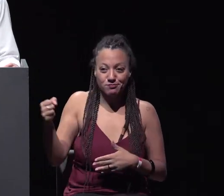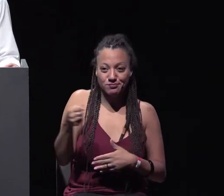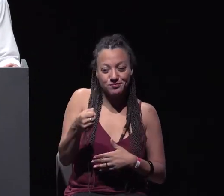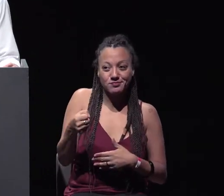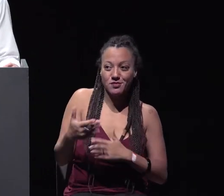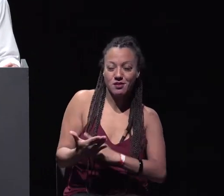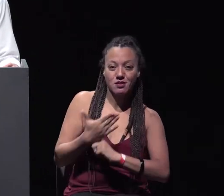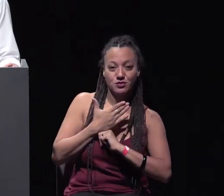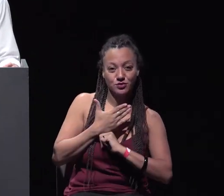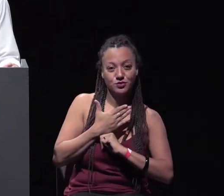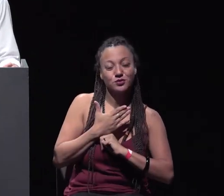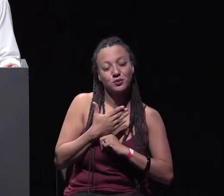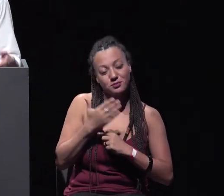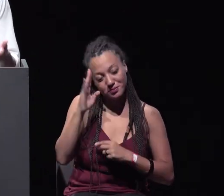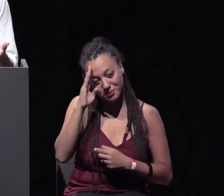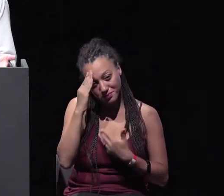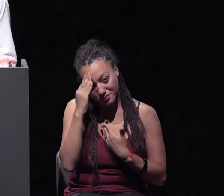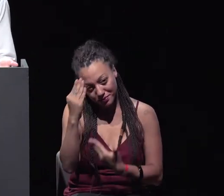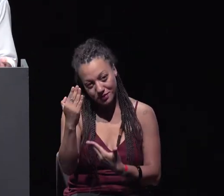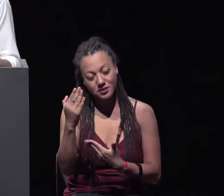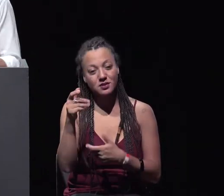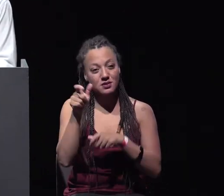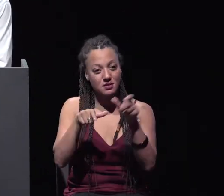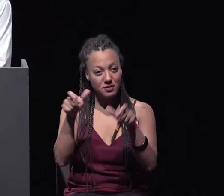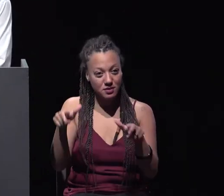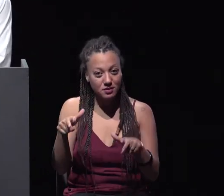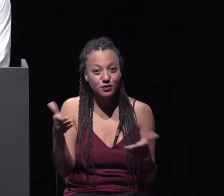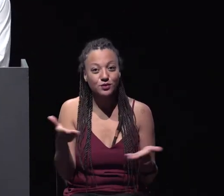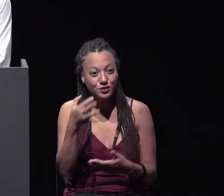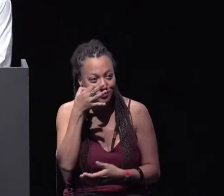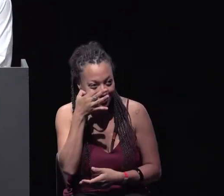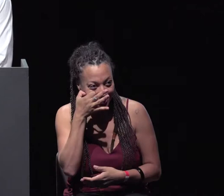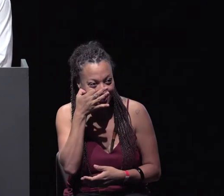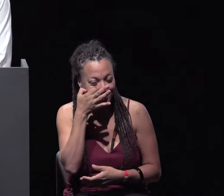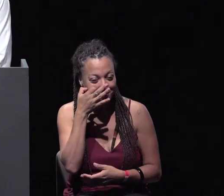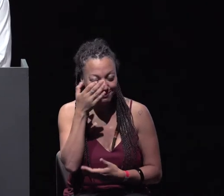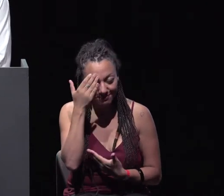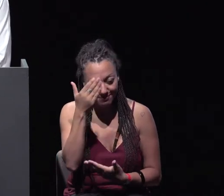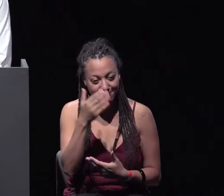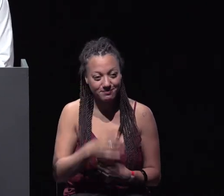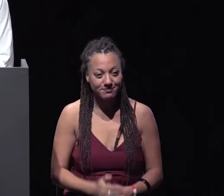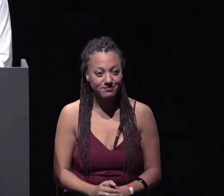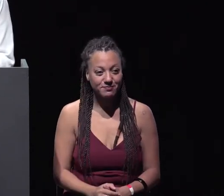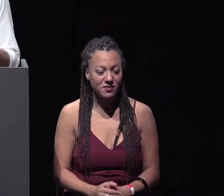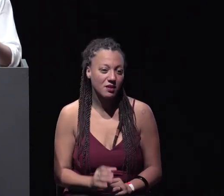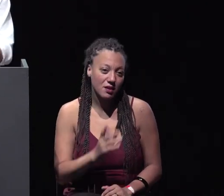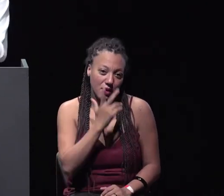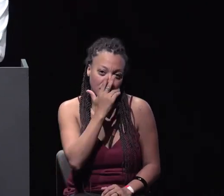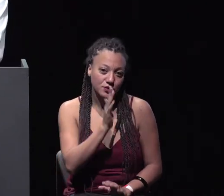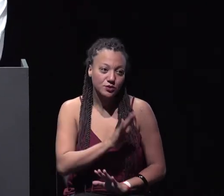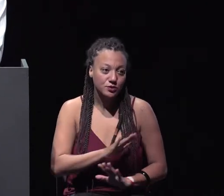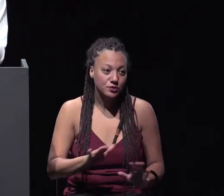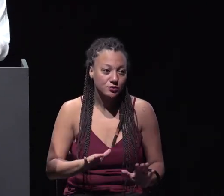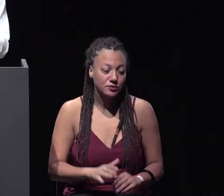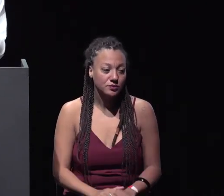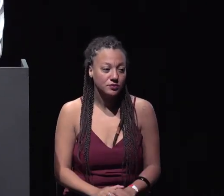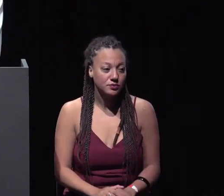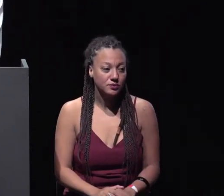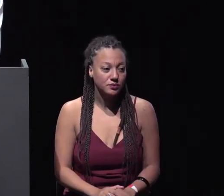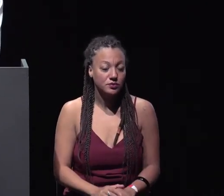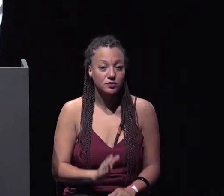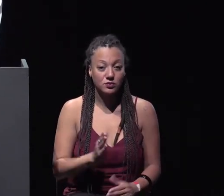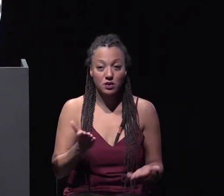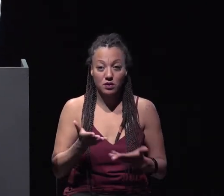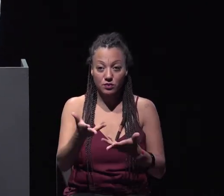e agências dessas pessoas então muitas dessas pessoas estão aqui hoje obrigado e acho que é isso então eu vou já